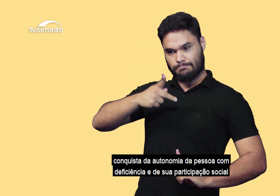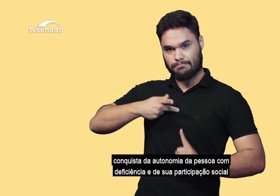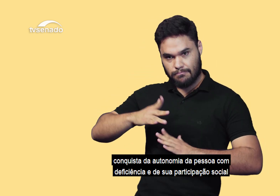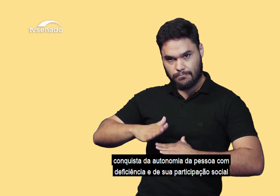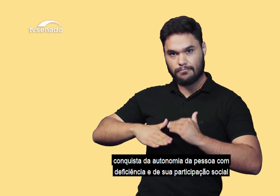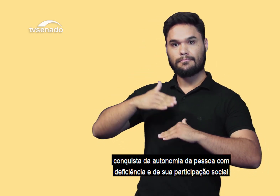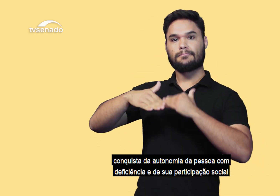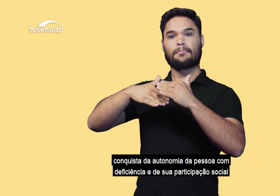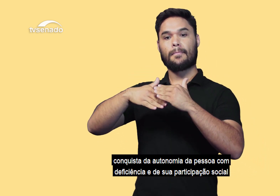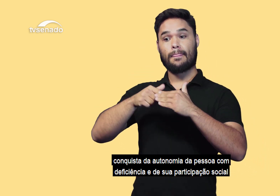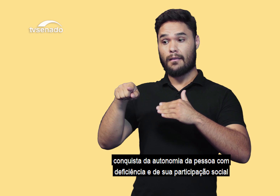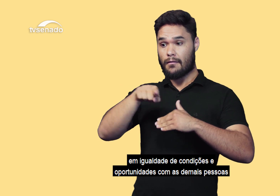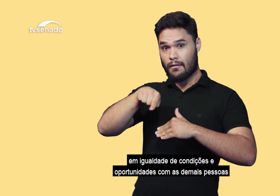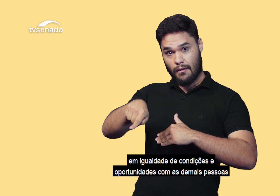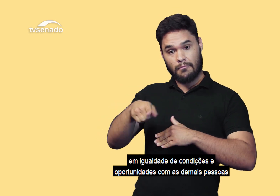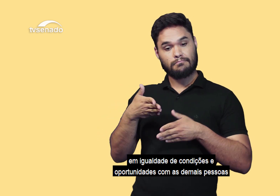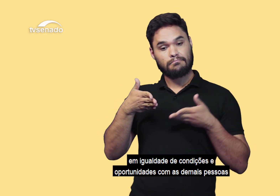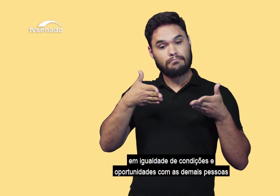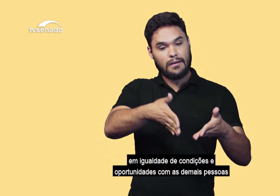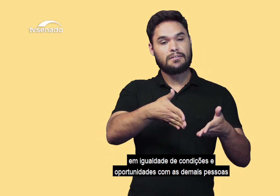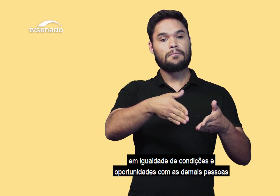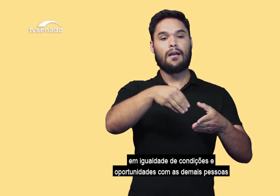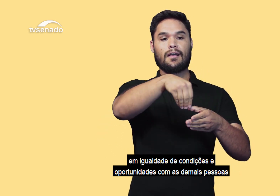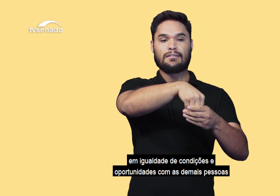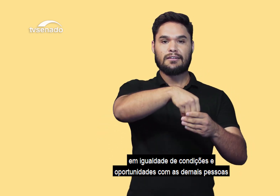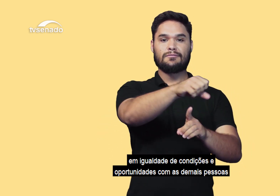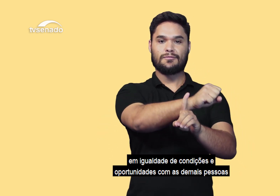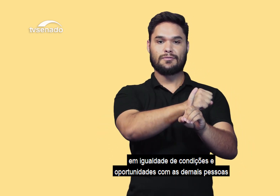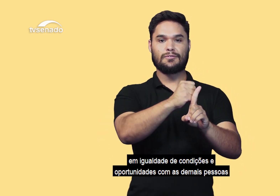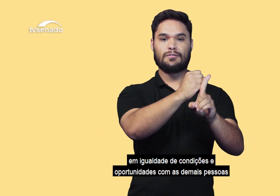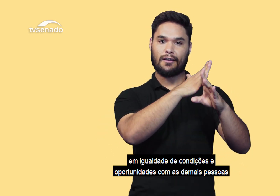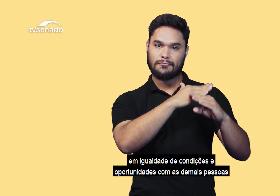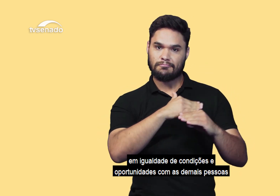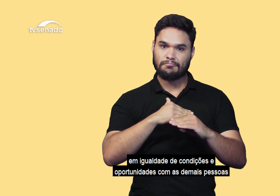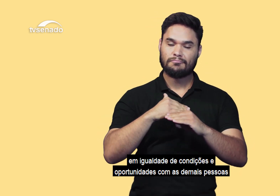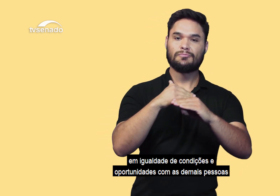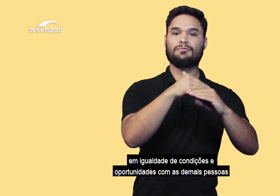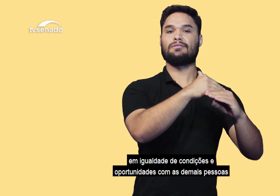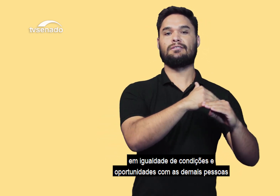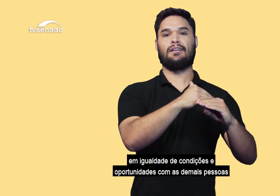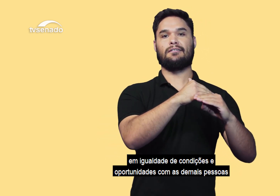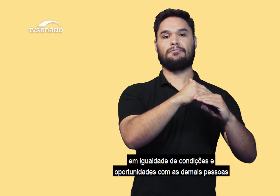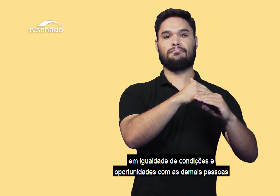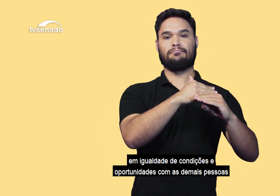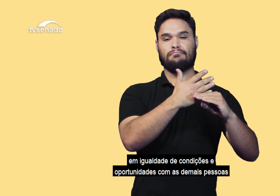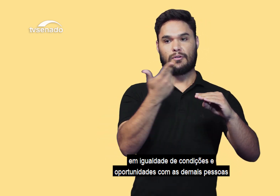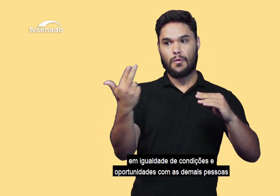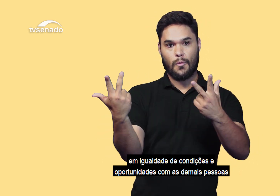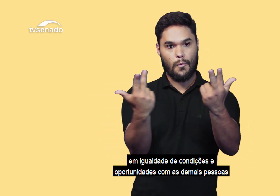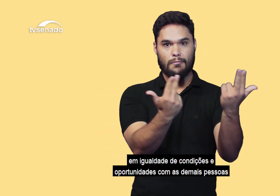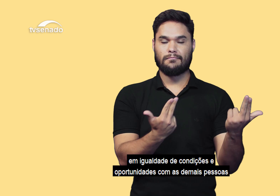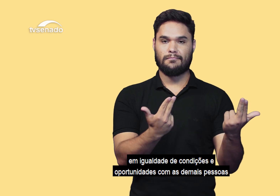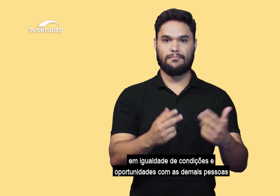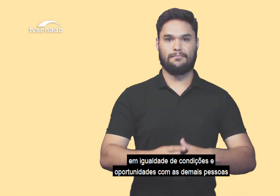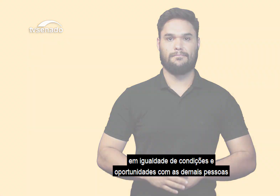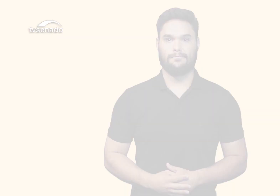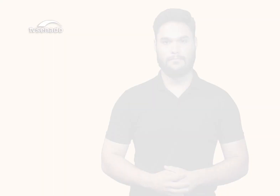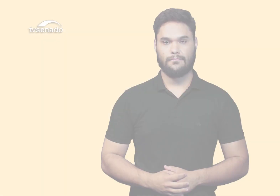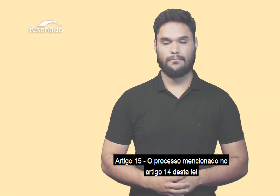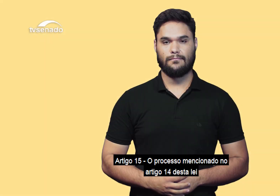e de sua participação social em igualdade de condições e oportunidades com as demais pessoas.